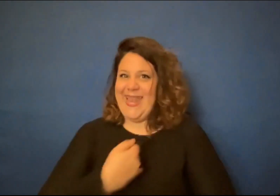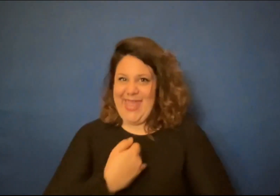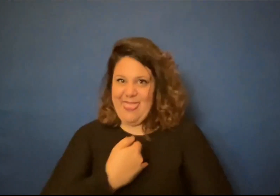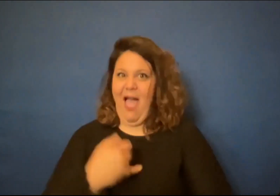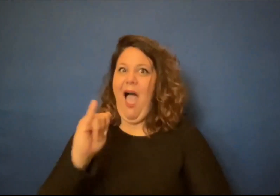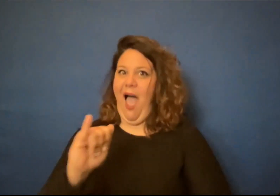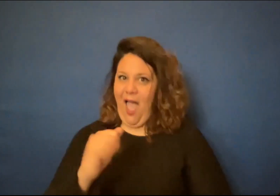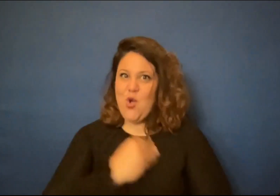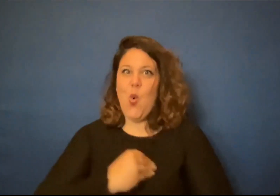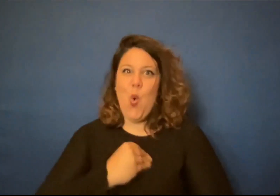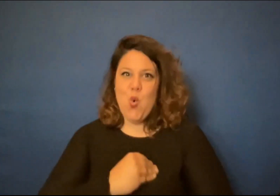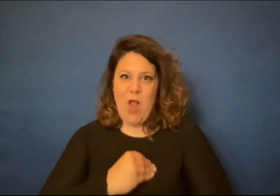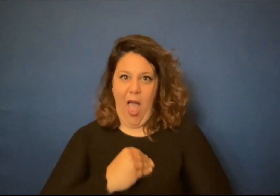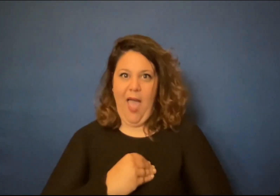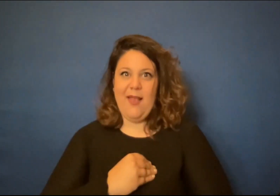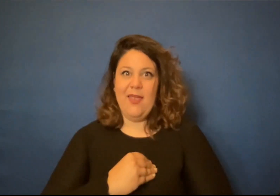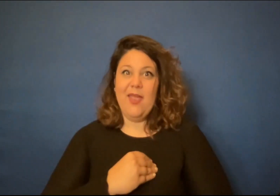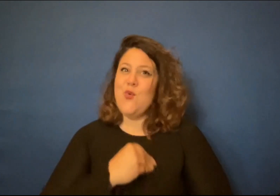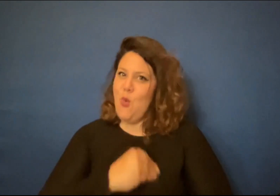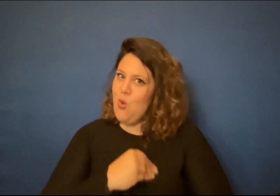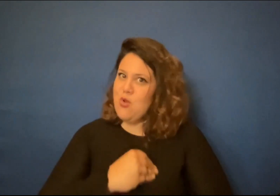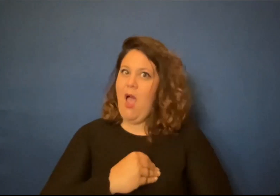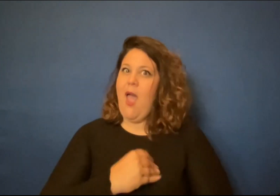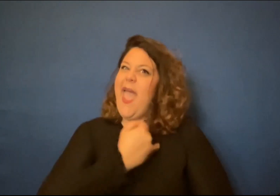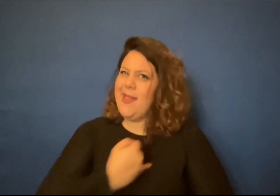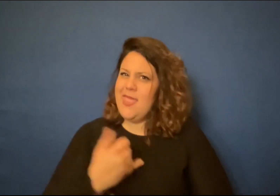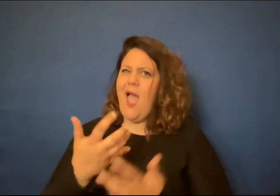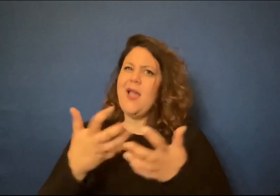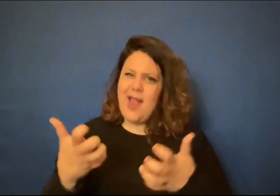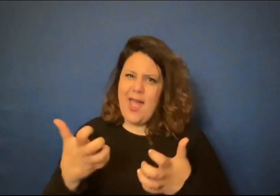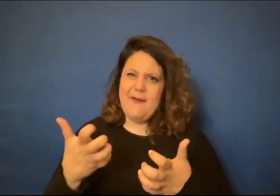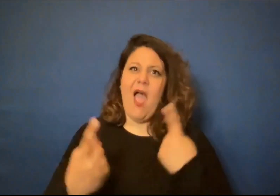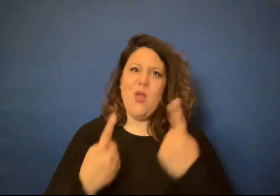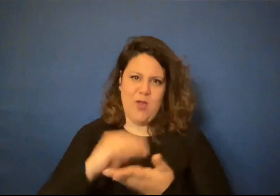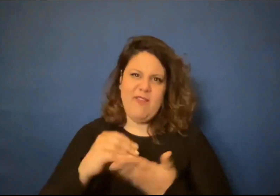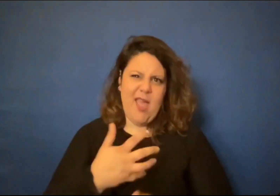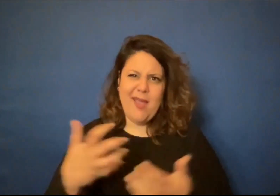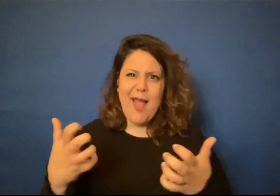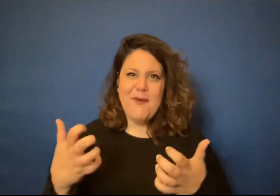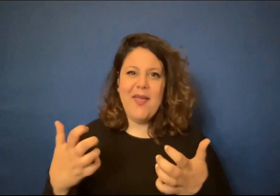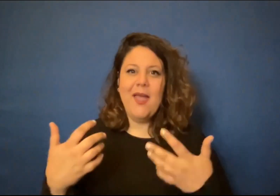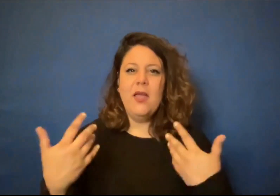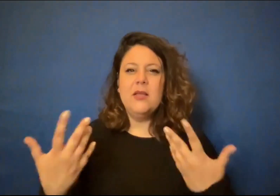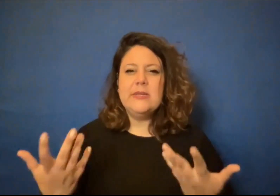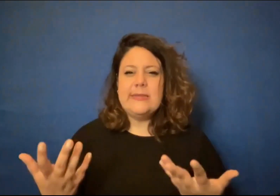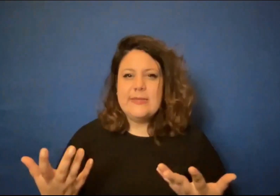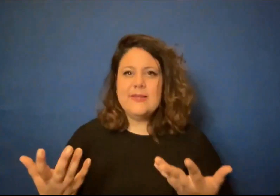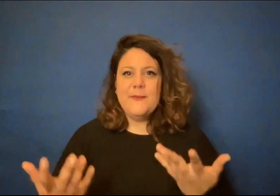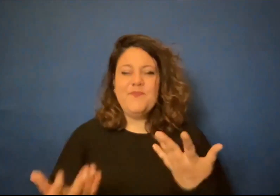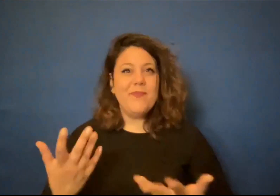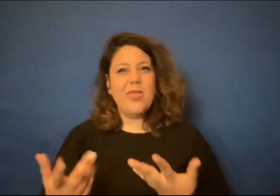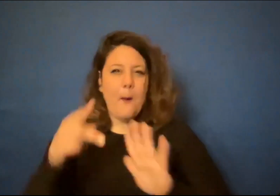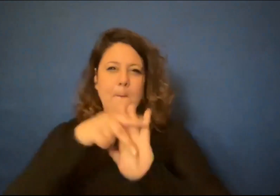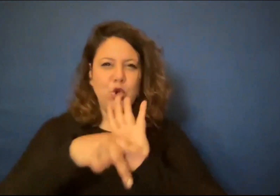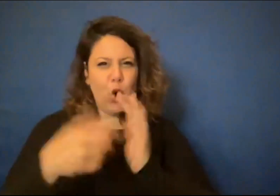heridas causadas muy, muy graves en muchos casos, ¿no? Entonces, es decir, ¿cómo funcionan esos